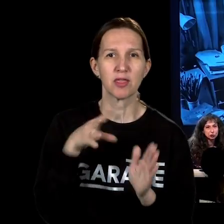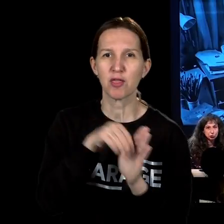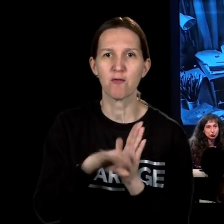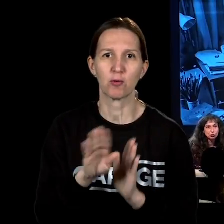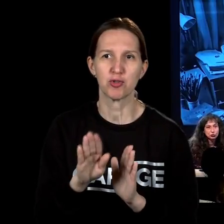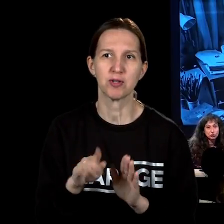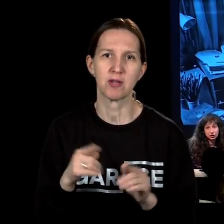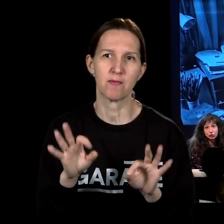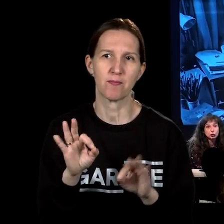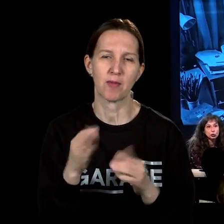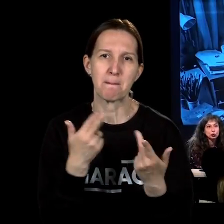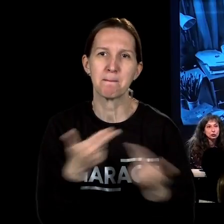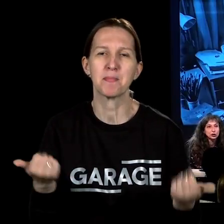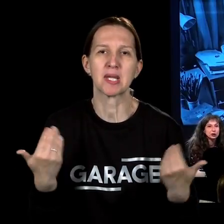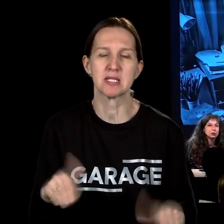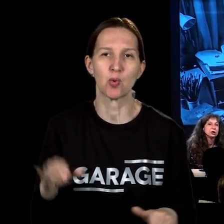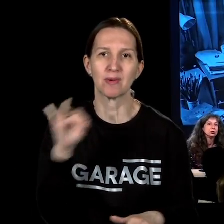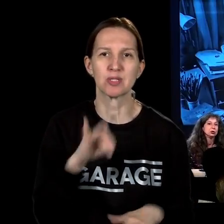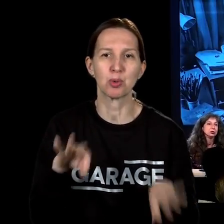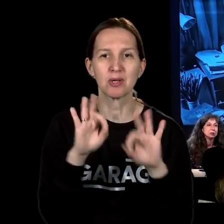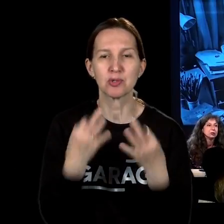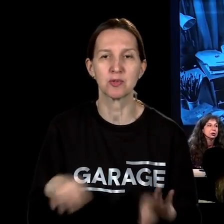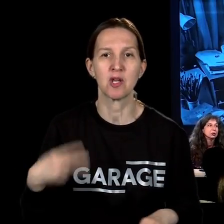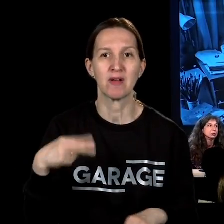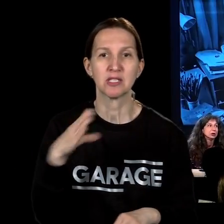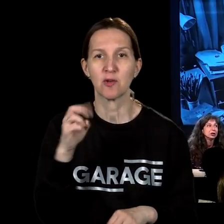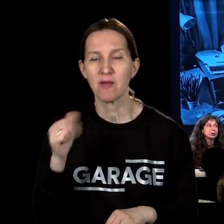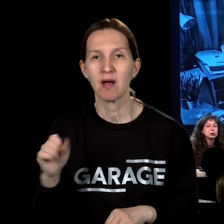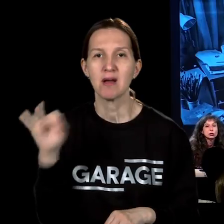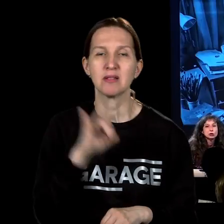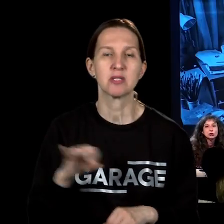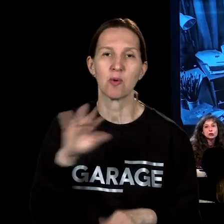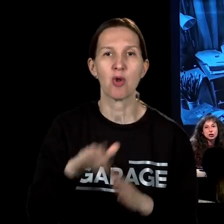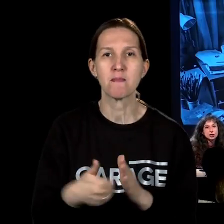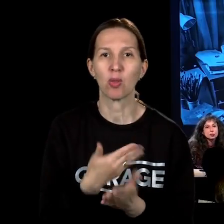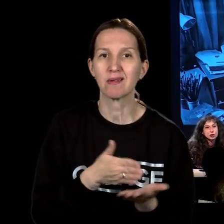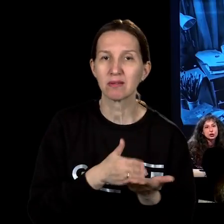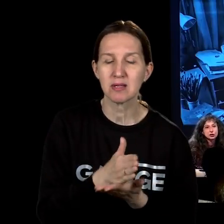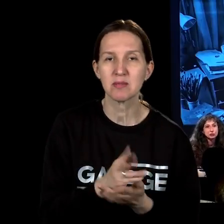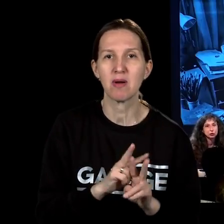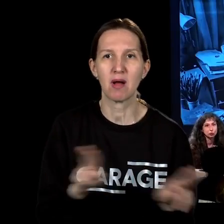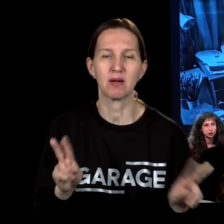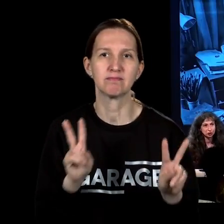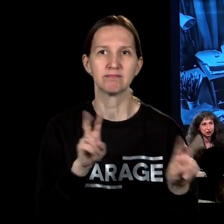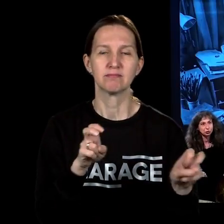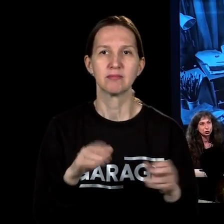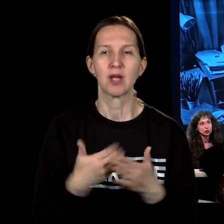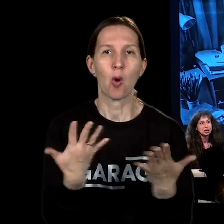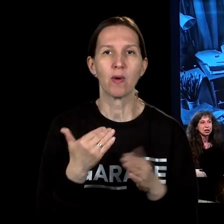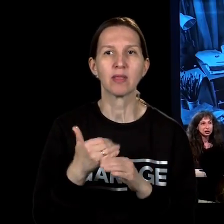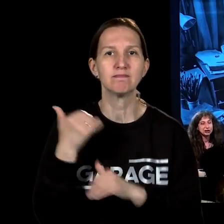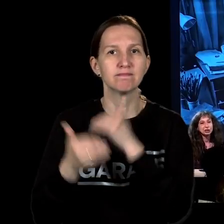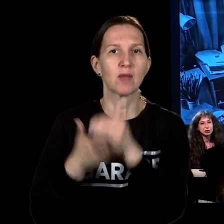признанную историю искусства 20 века, историю современного искусства, модернизма, который рассматривается как некий прогресс, да, в котором каждый